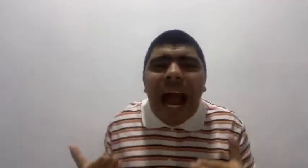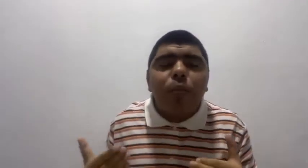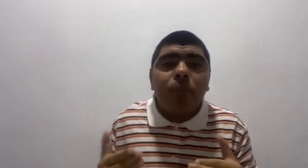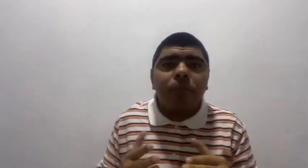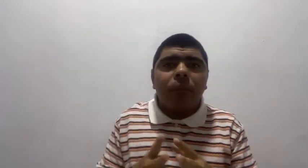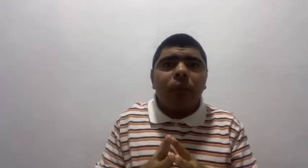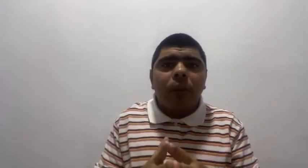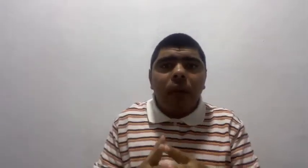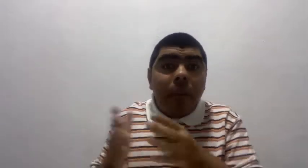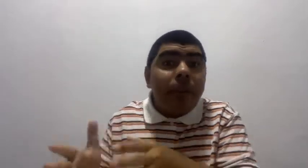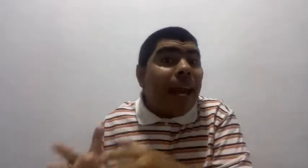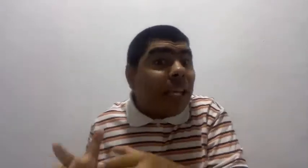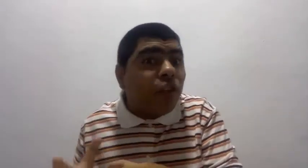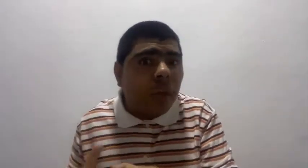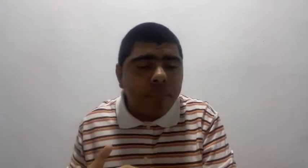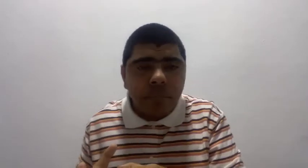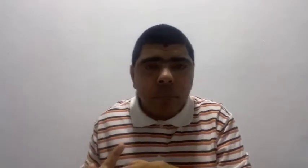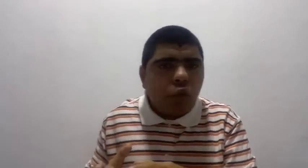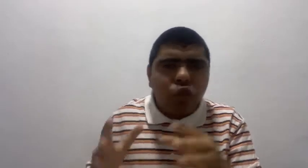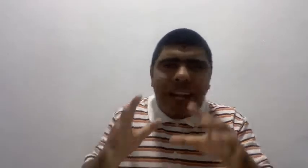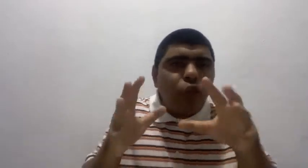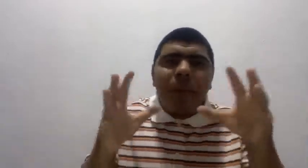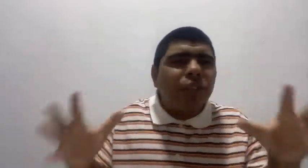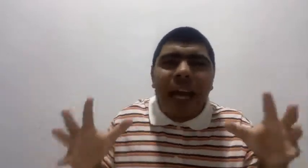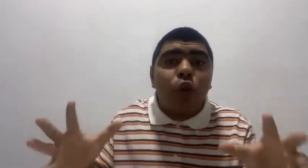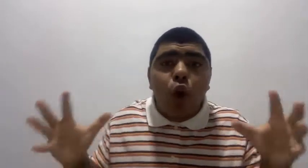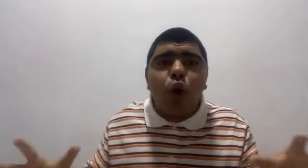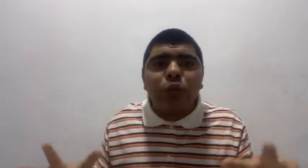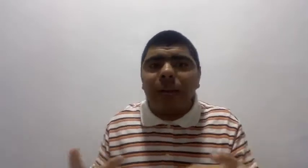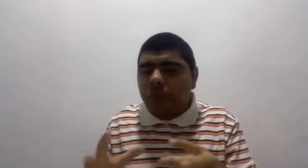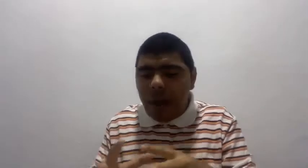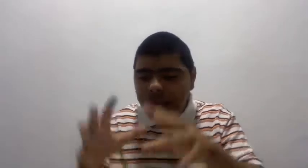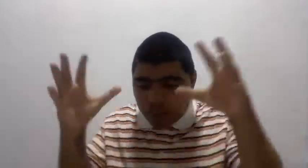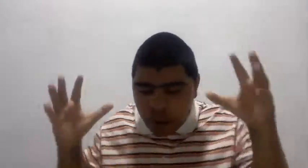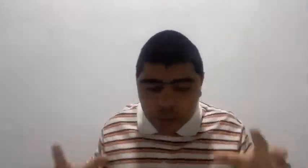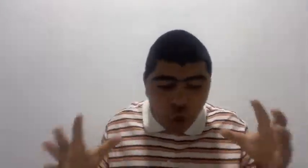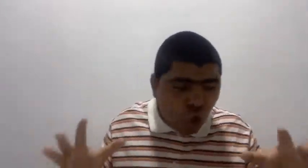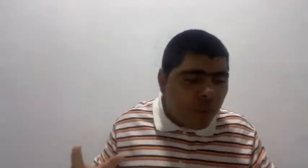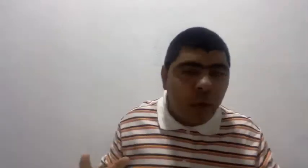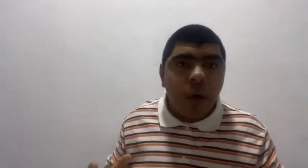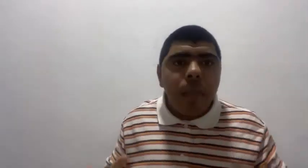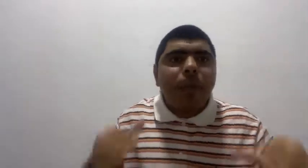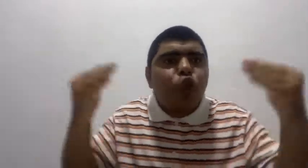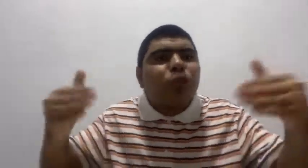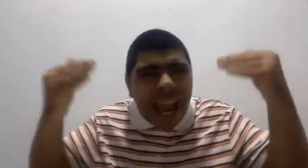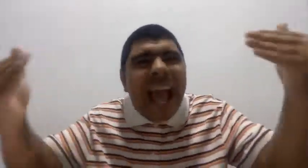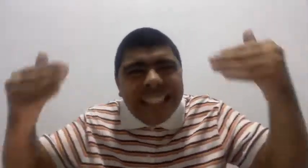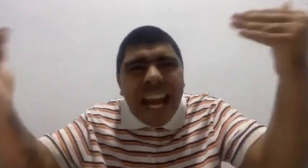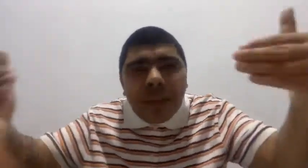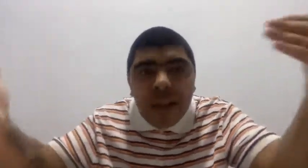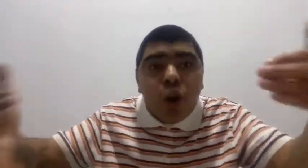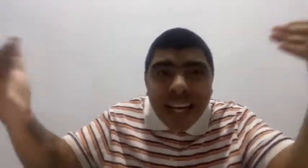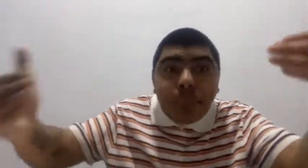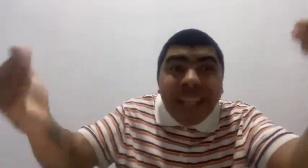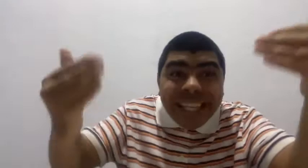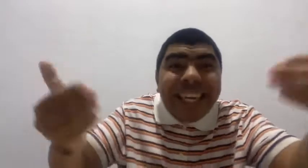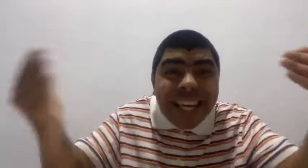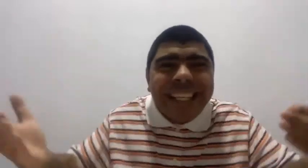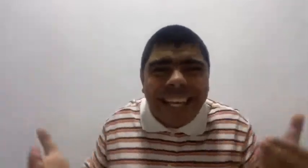tengamos. La Biblia dice, yo sé que estos mensajes no gustan, amén, y bajan los números, pero hay que hablar lo que el Padre quiere que se